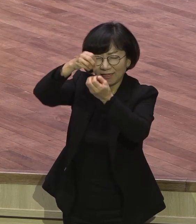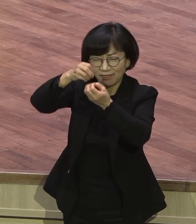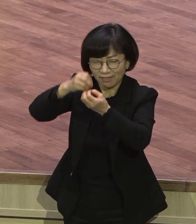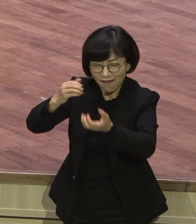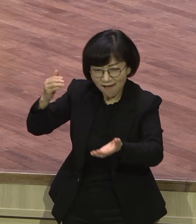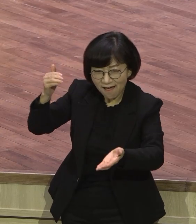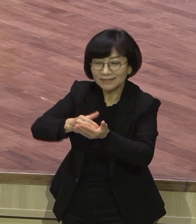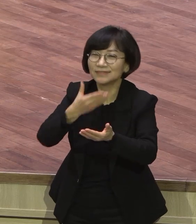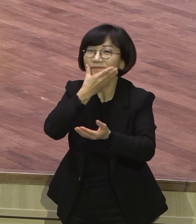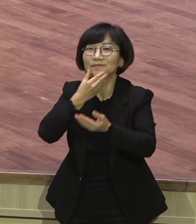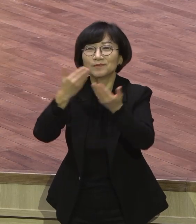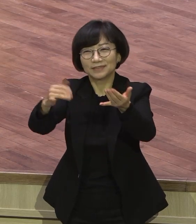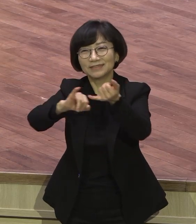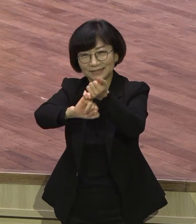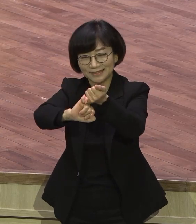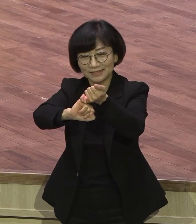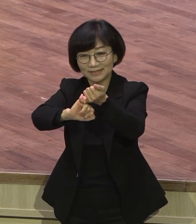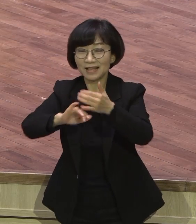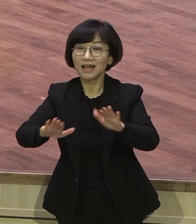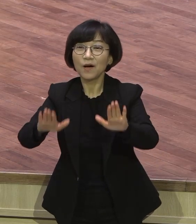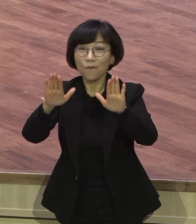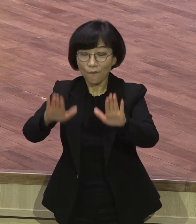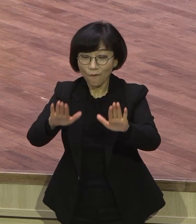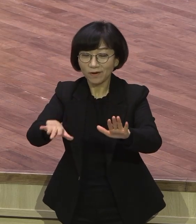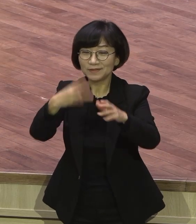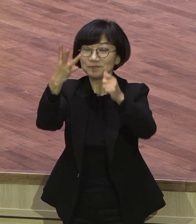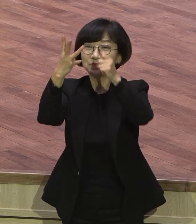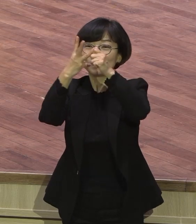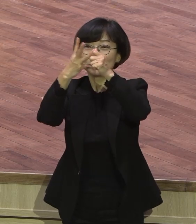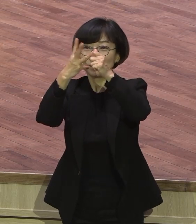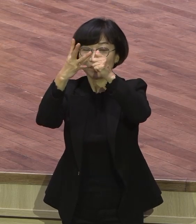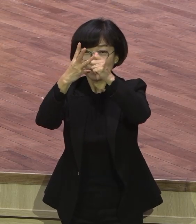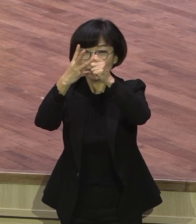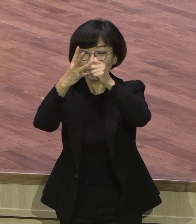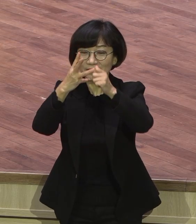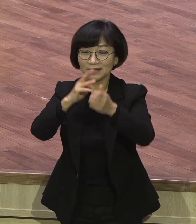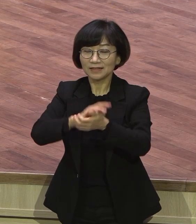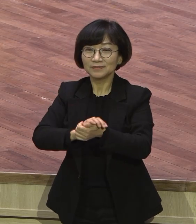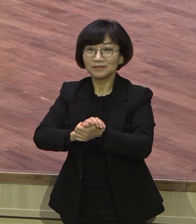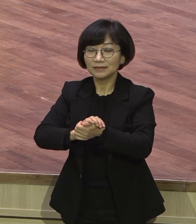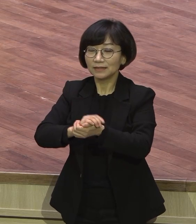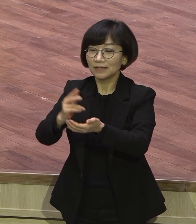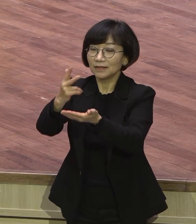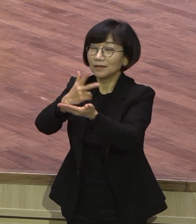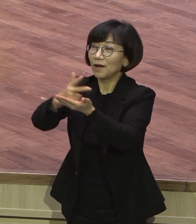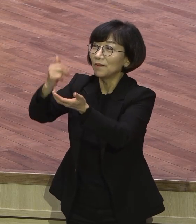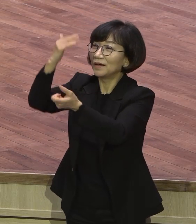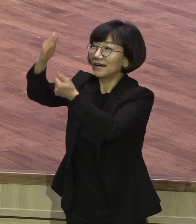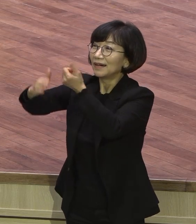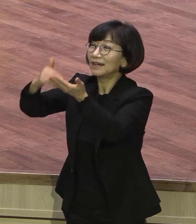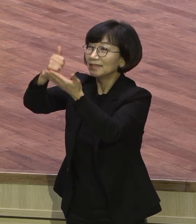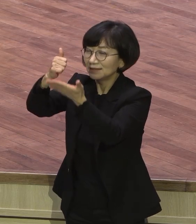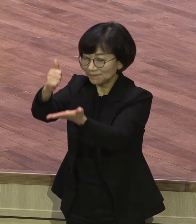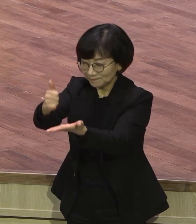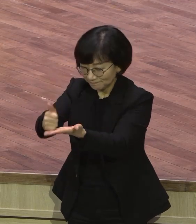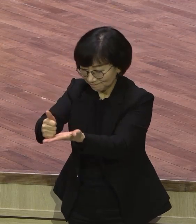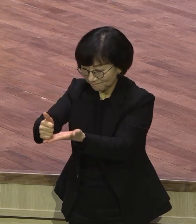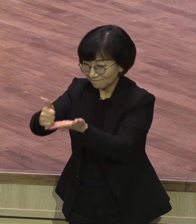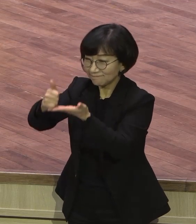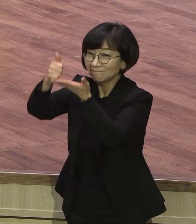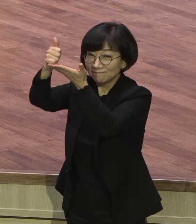제3개명은요. 유일한 경비의 대상인 여호와 하나님을 존중히 여기고 이제는 그